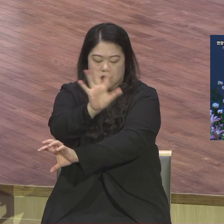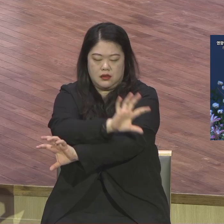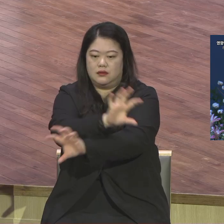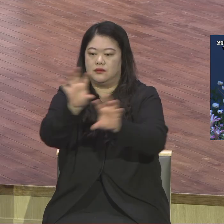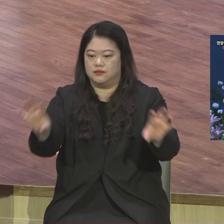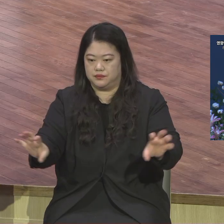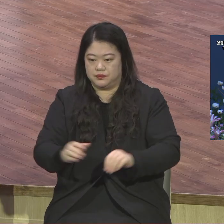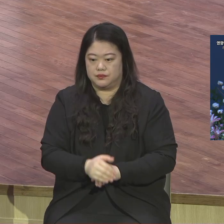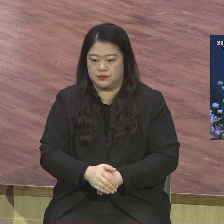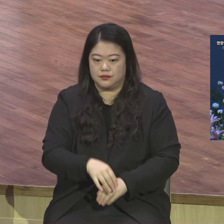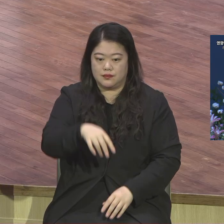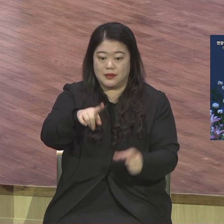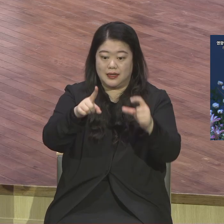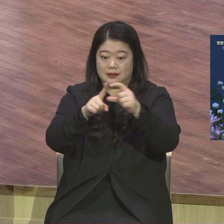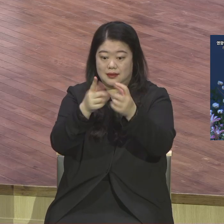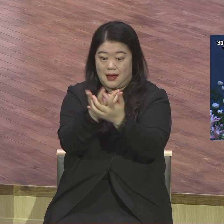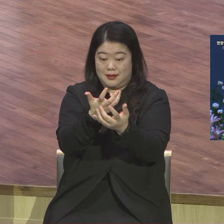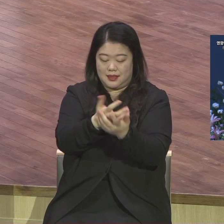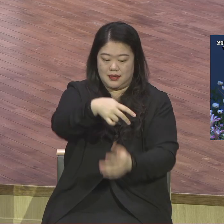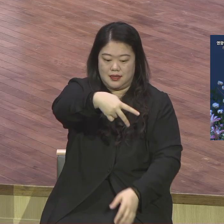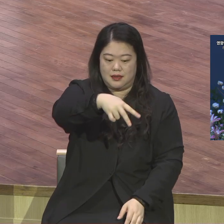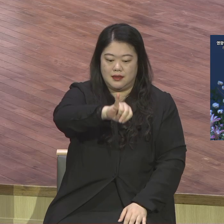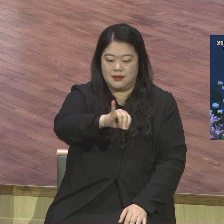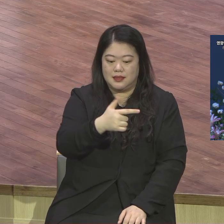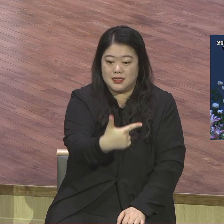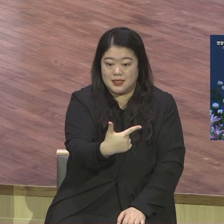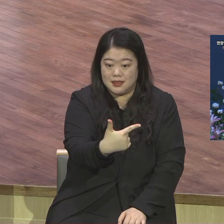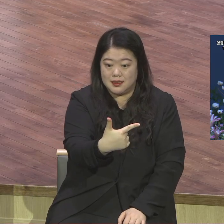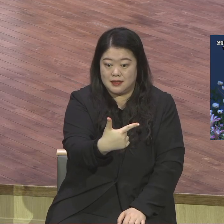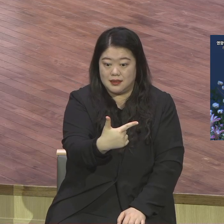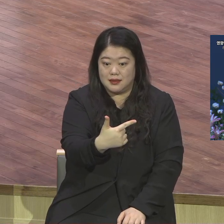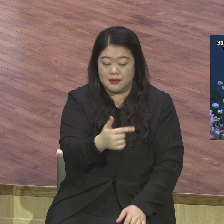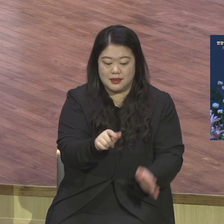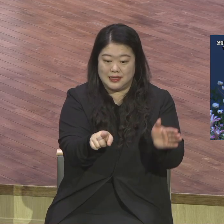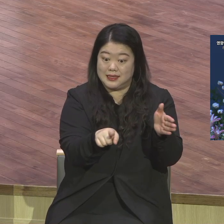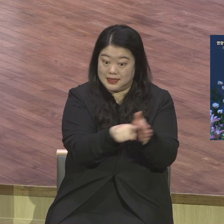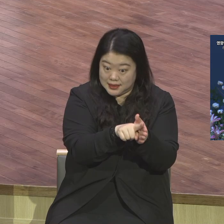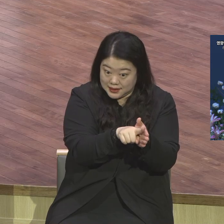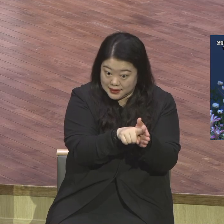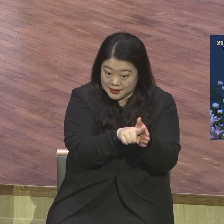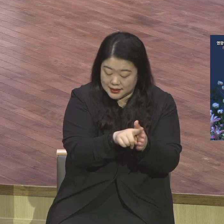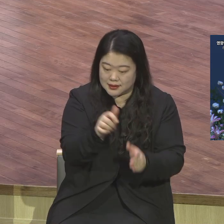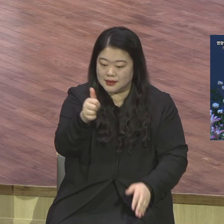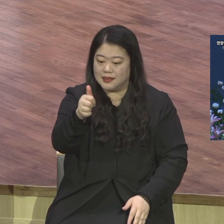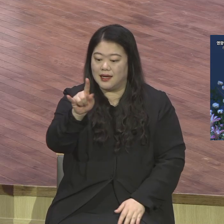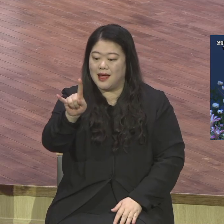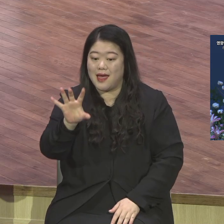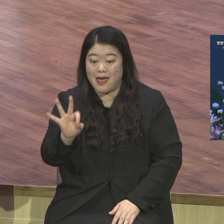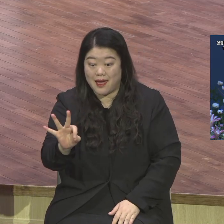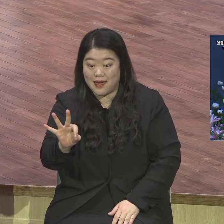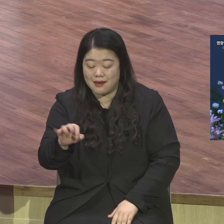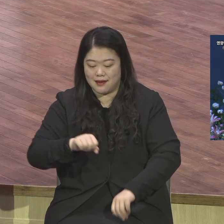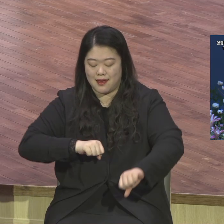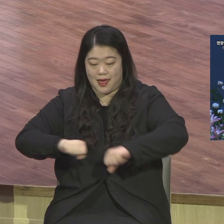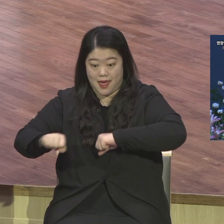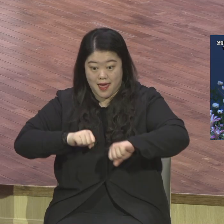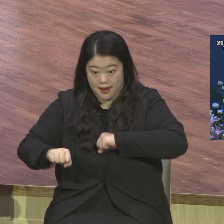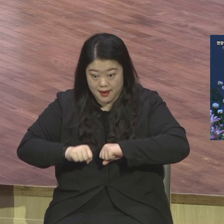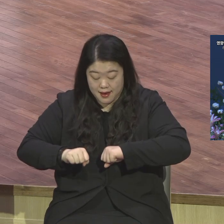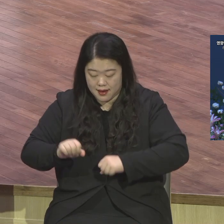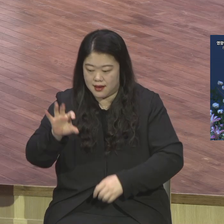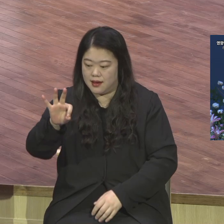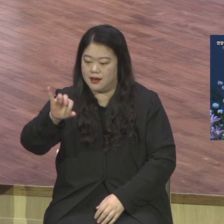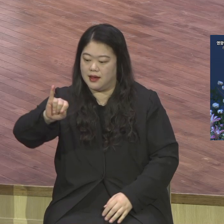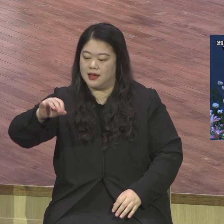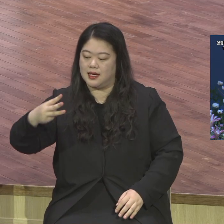신, 행, 일치가 돼야 된다. 그걸 강조한 것입니다. 지난주일 말씀을